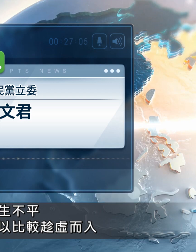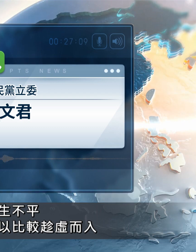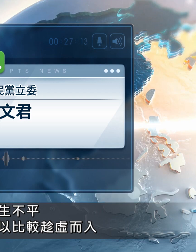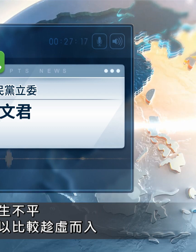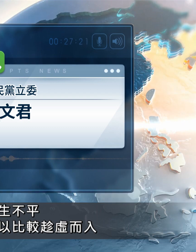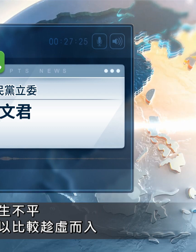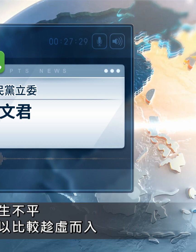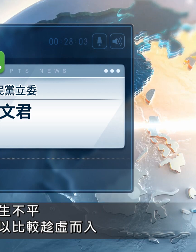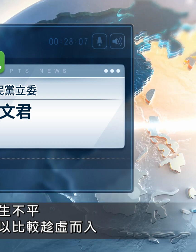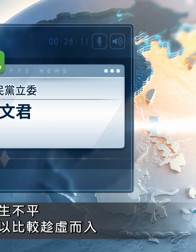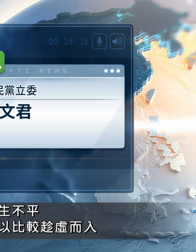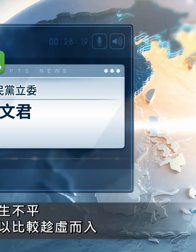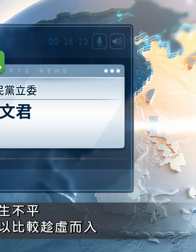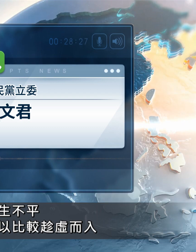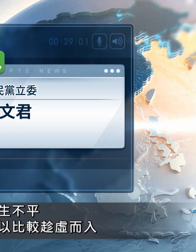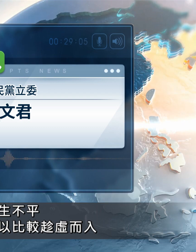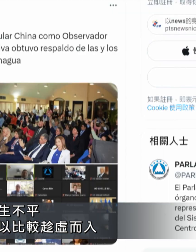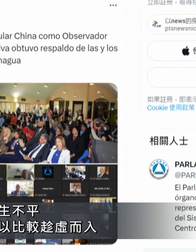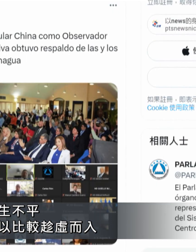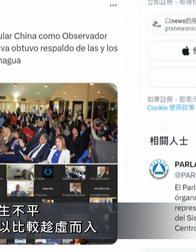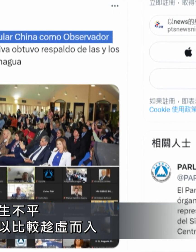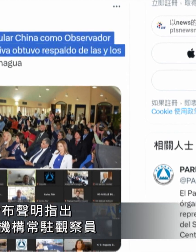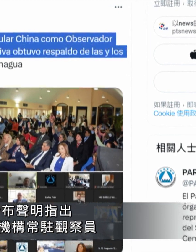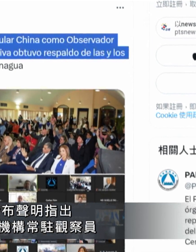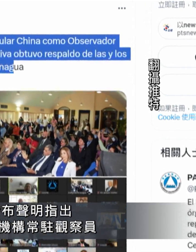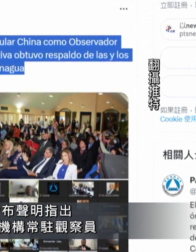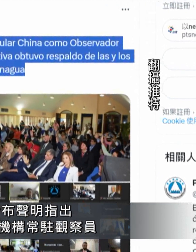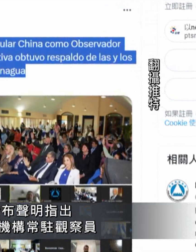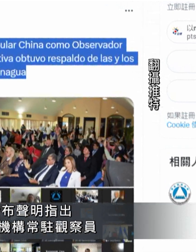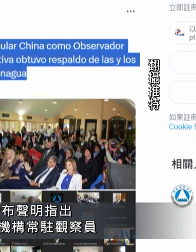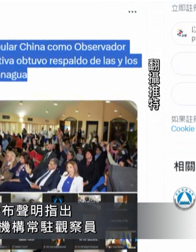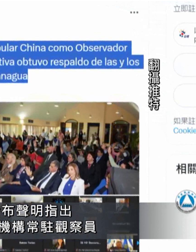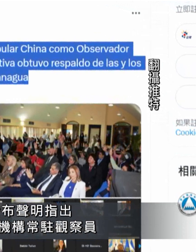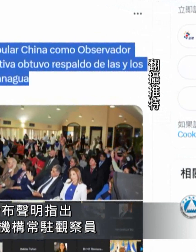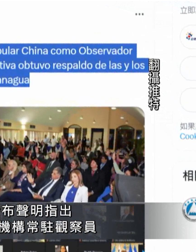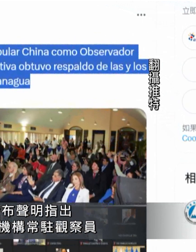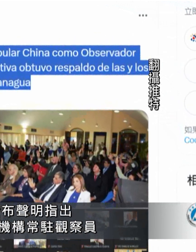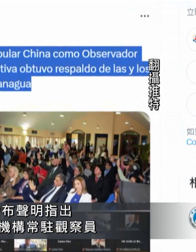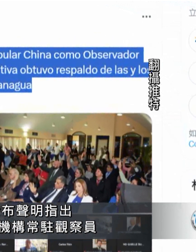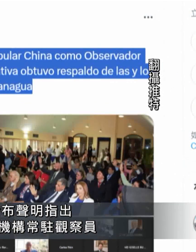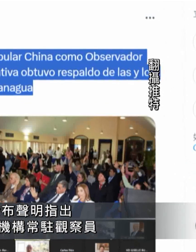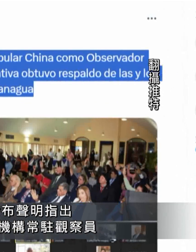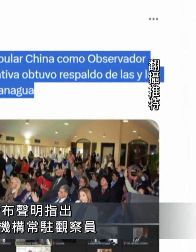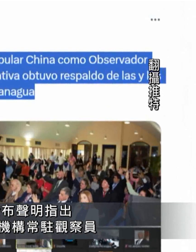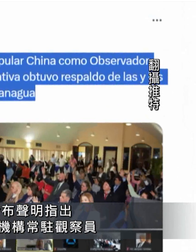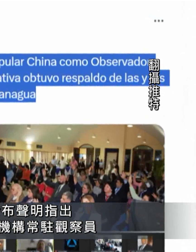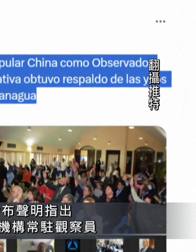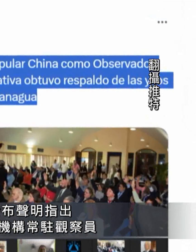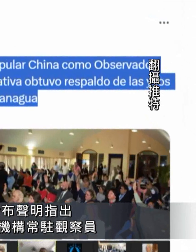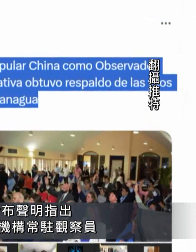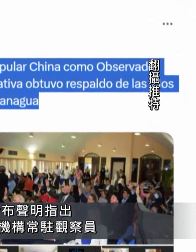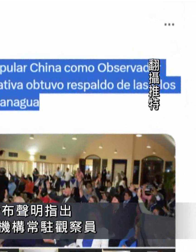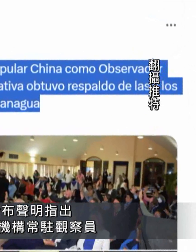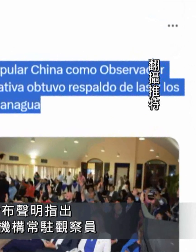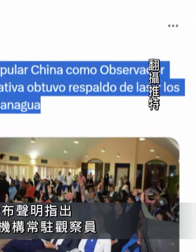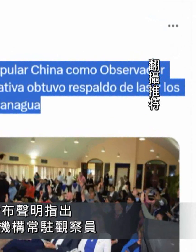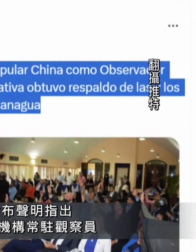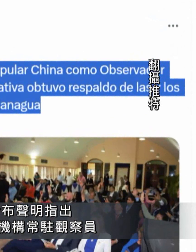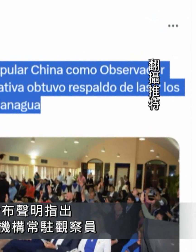以比较可以趁虚而入啦。 中美洲议会21日发布声明指出，已批准中国成为该机构常驻观察员。学